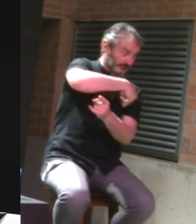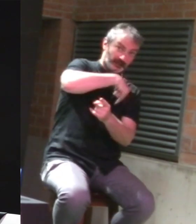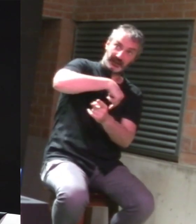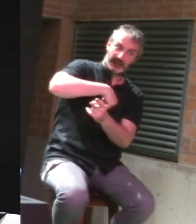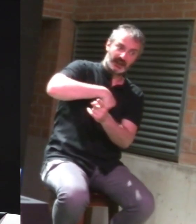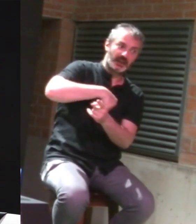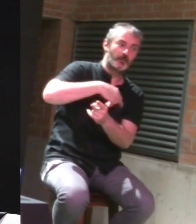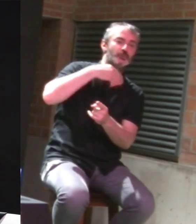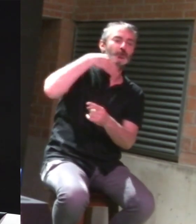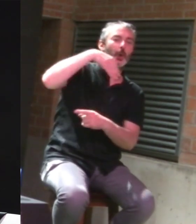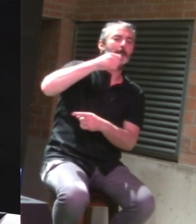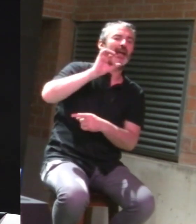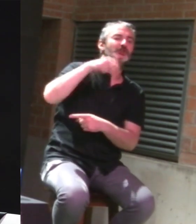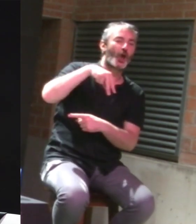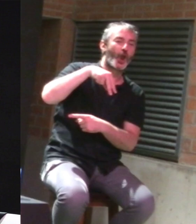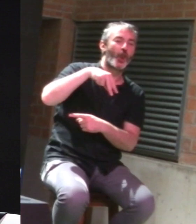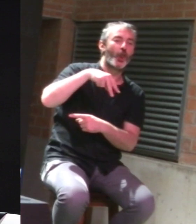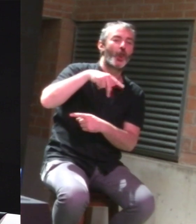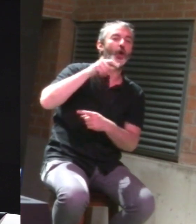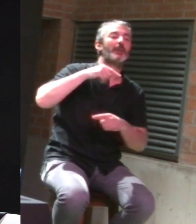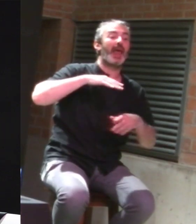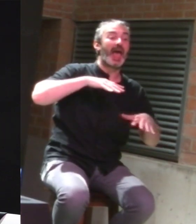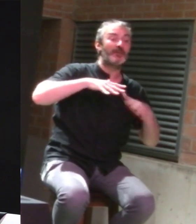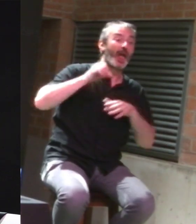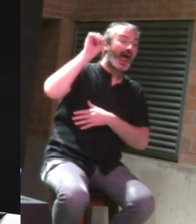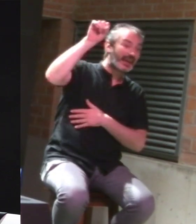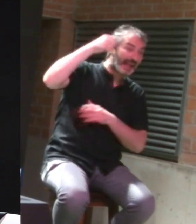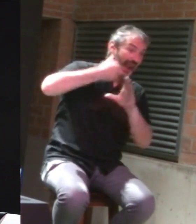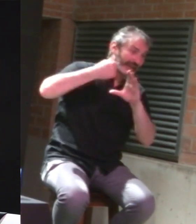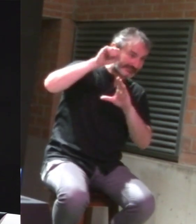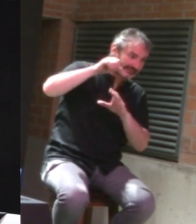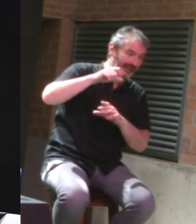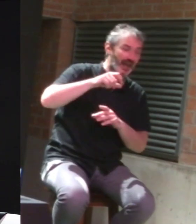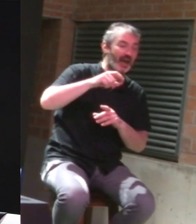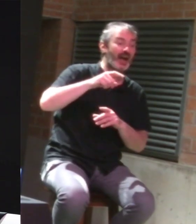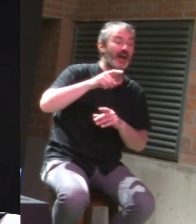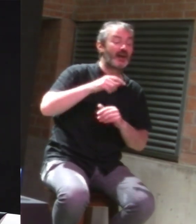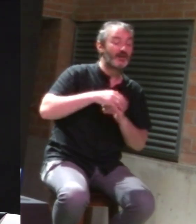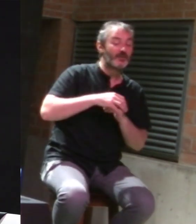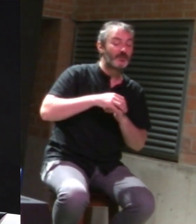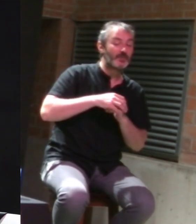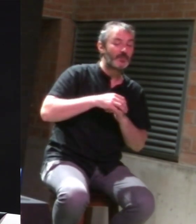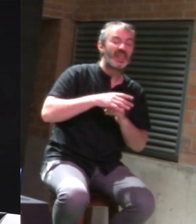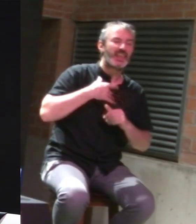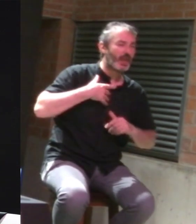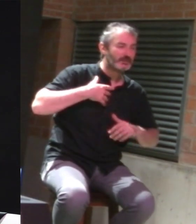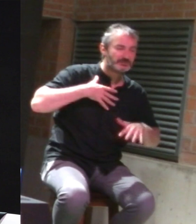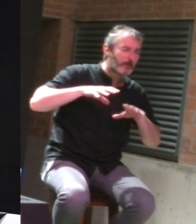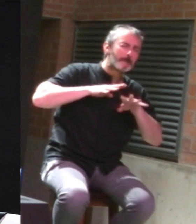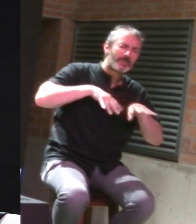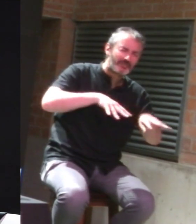lliurepensadores, les maçones també, les activistes anarquistes, com Julia i Mar, les seves amigues, van fer una